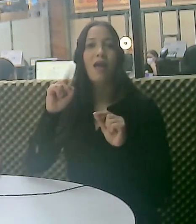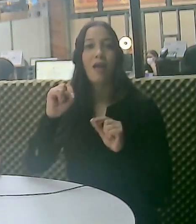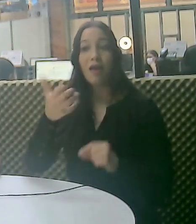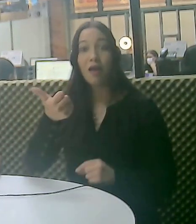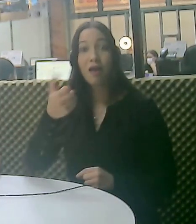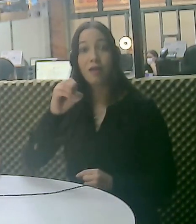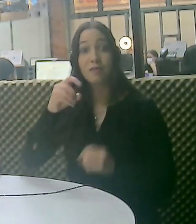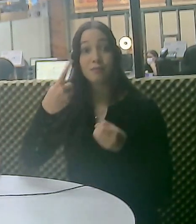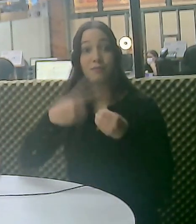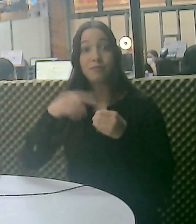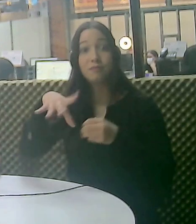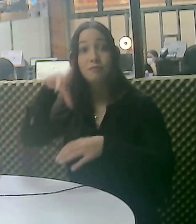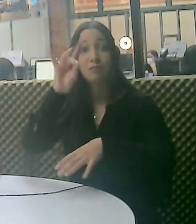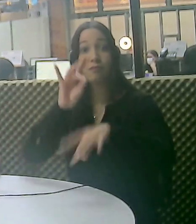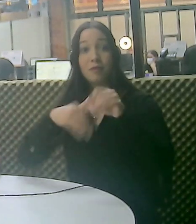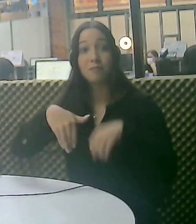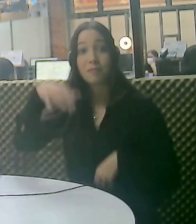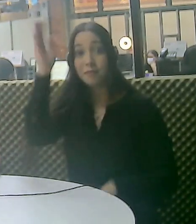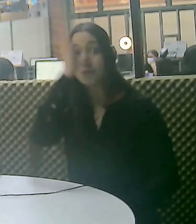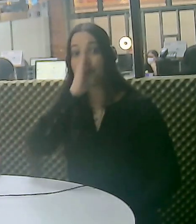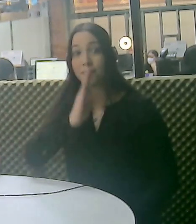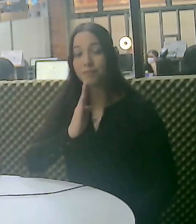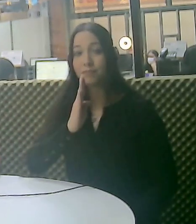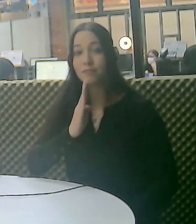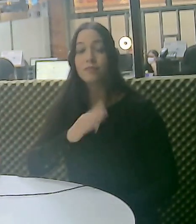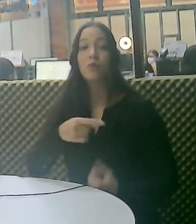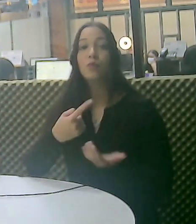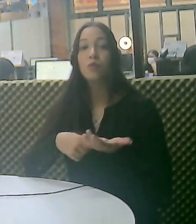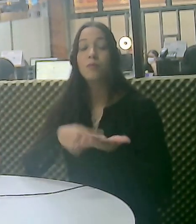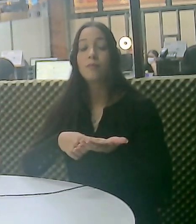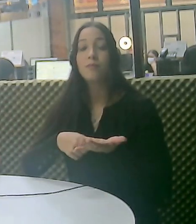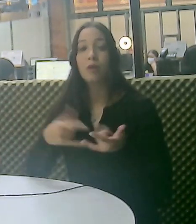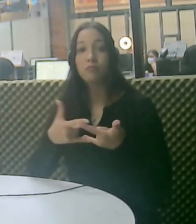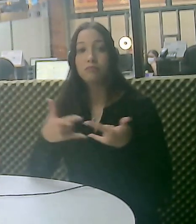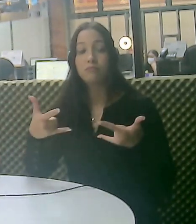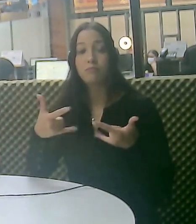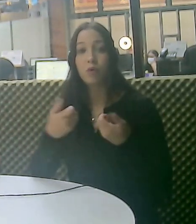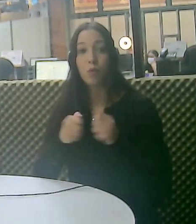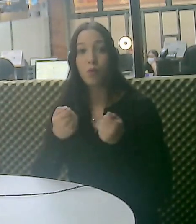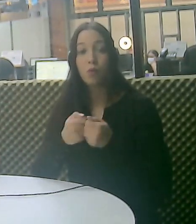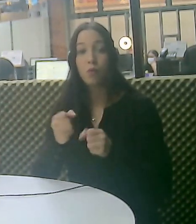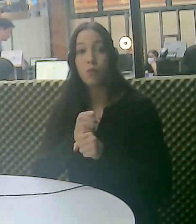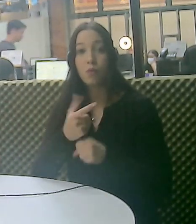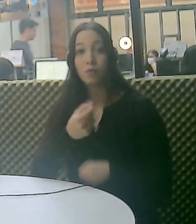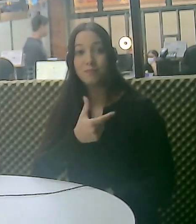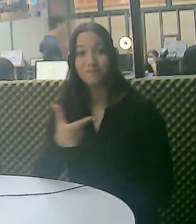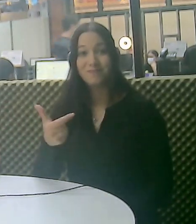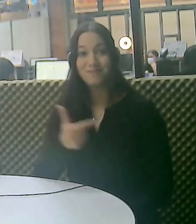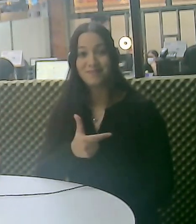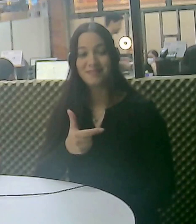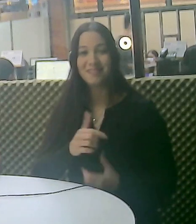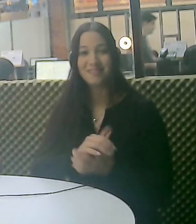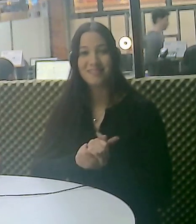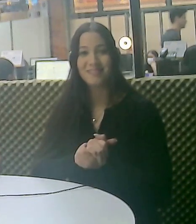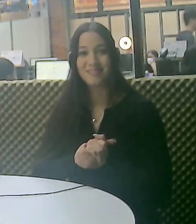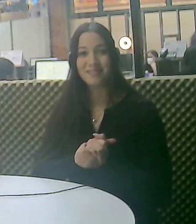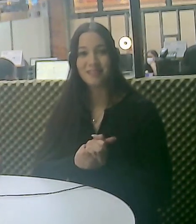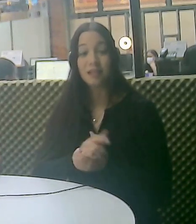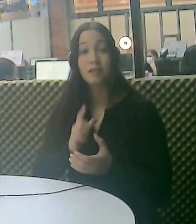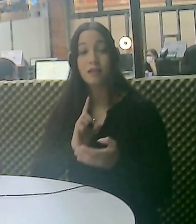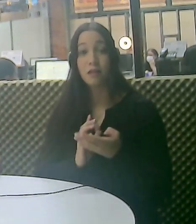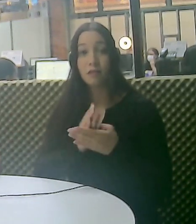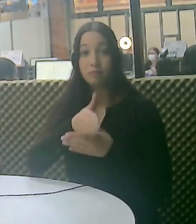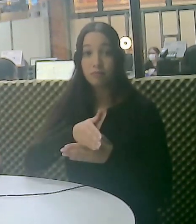10 destinos mais procurados no Brasil, com reservas de passagens de ônibus durante 2022. Contando embarques